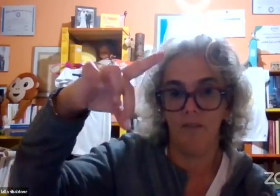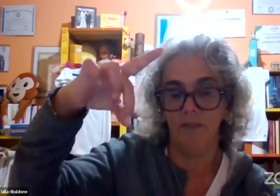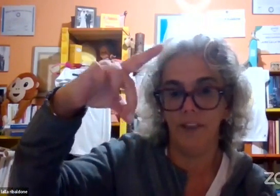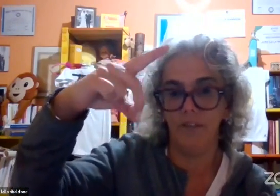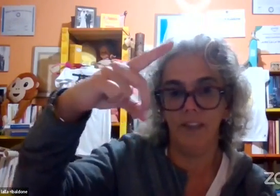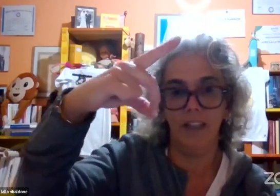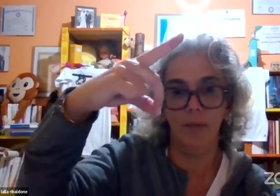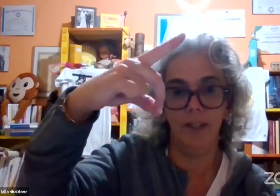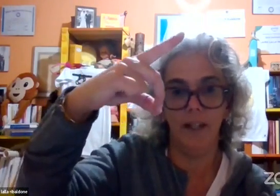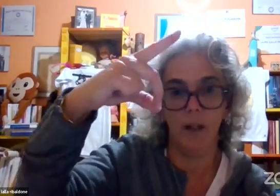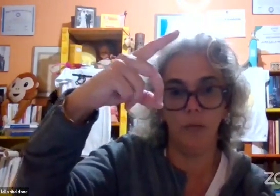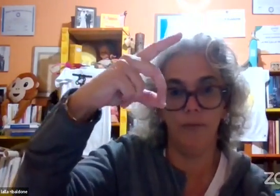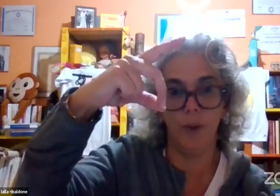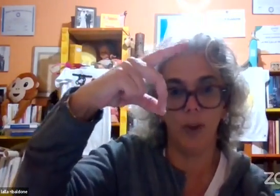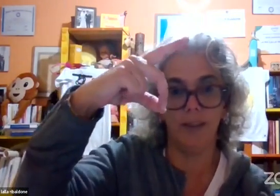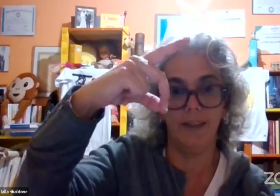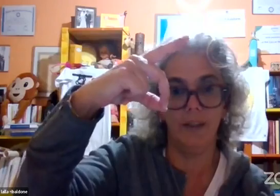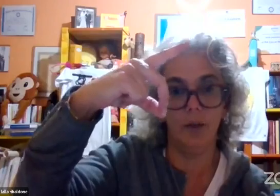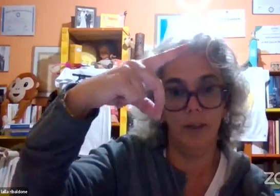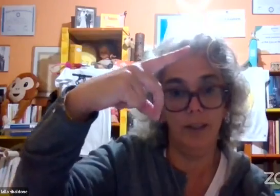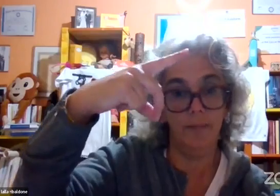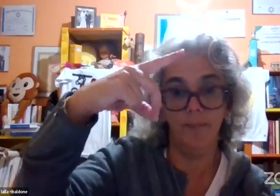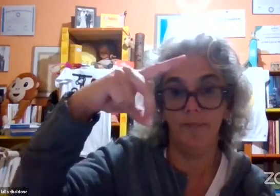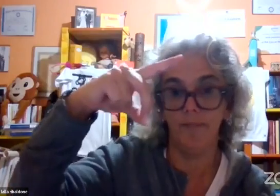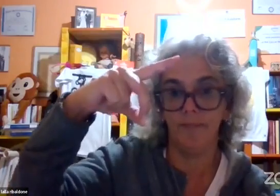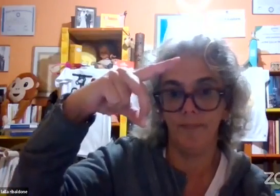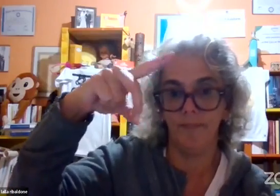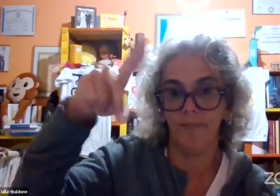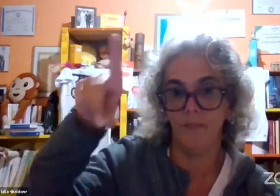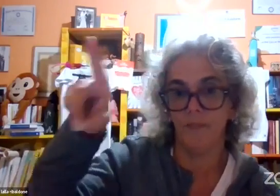Mi fate vedere bene la configurazione.